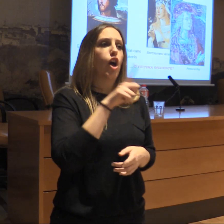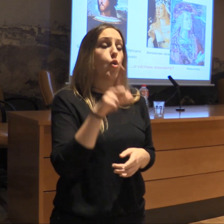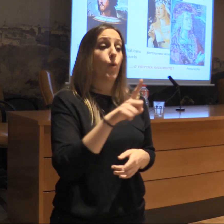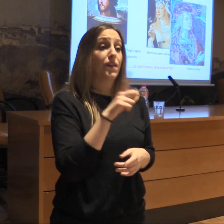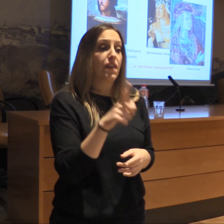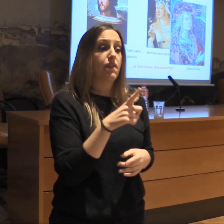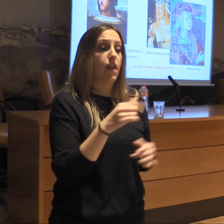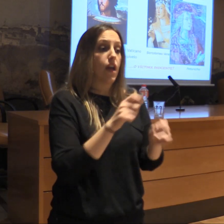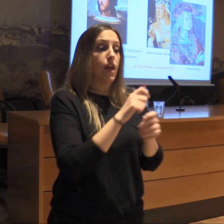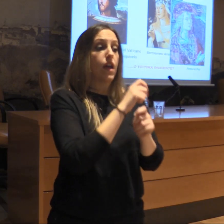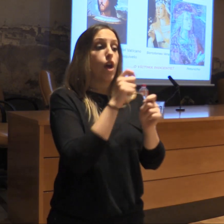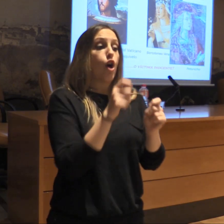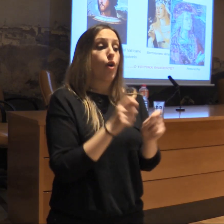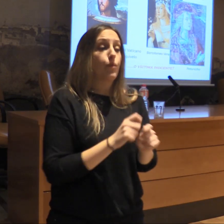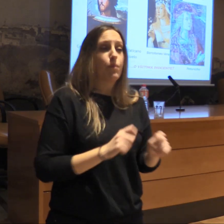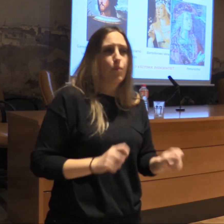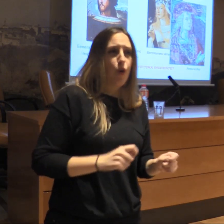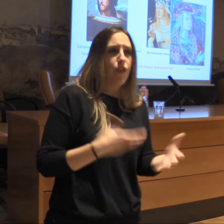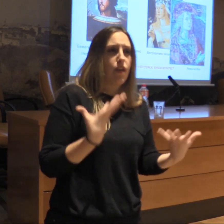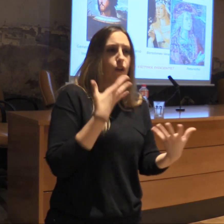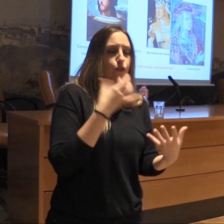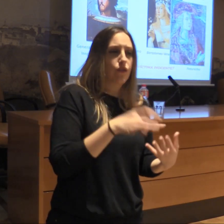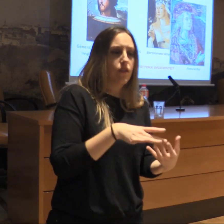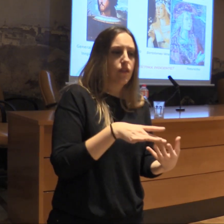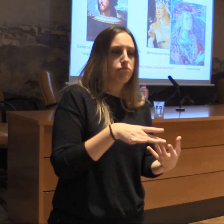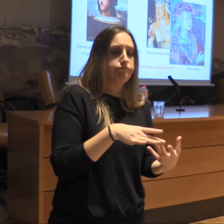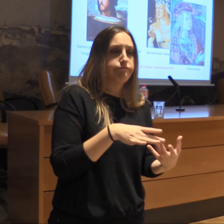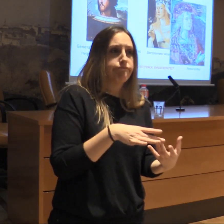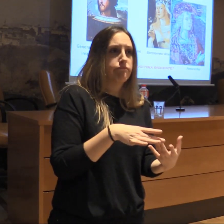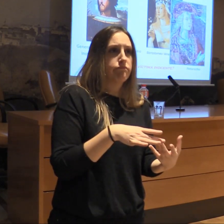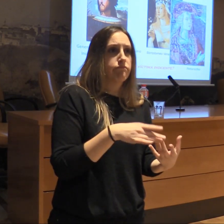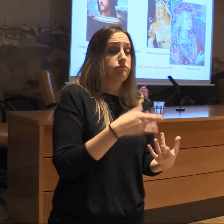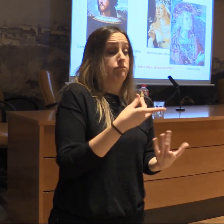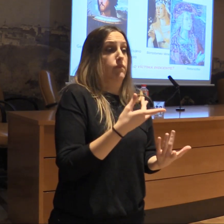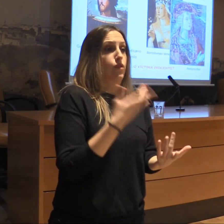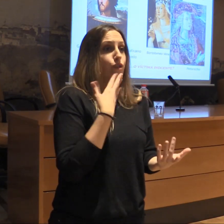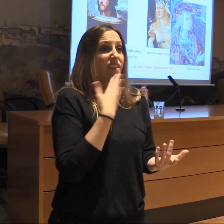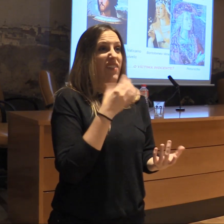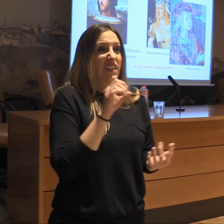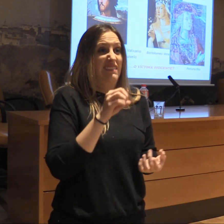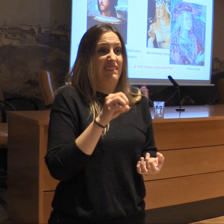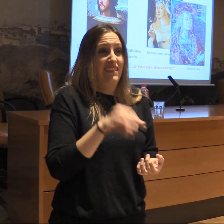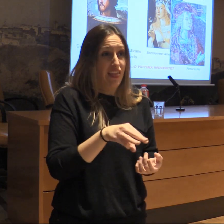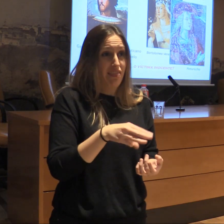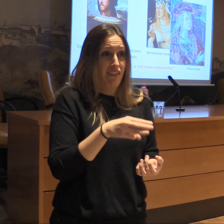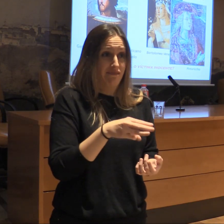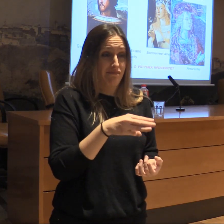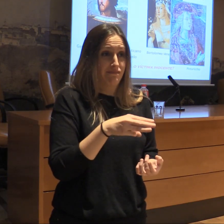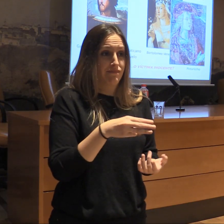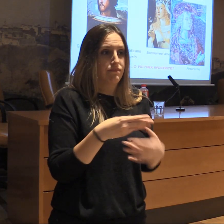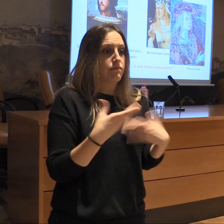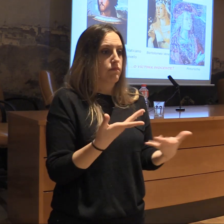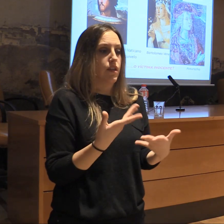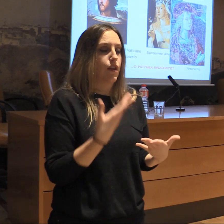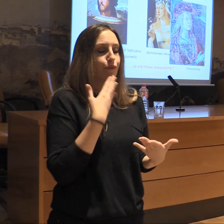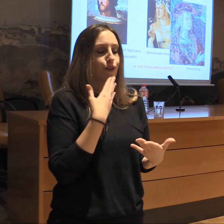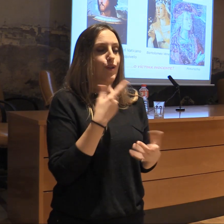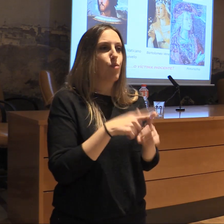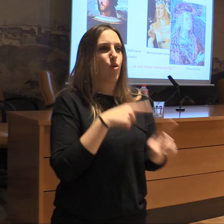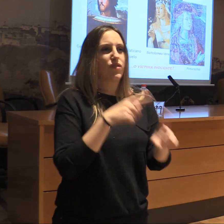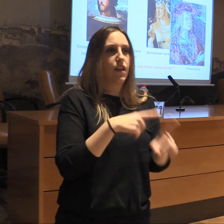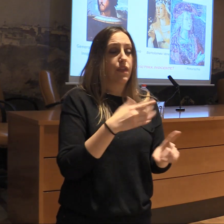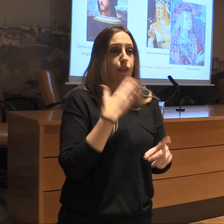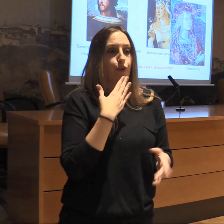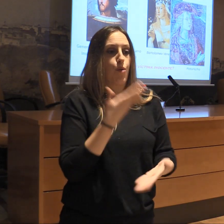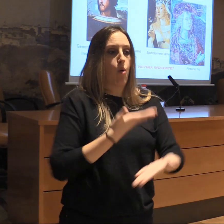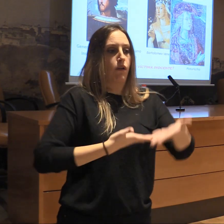su padre y su hermano César cuando tenía solo 13 años y fue usada como moneda de cambio a lo largo de toda su vida, con